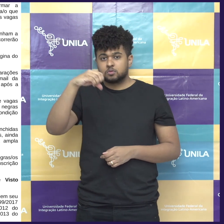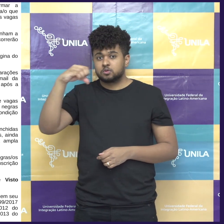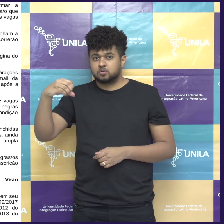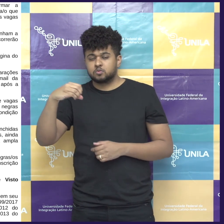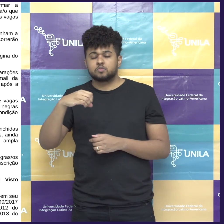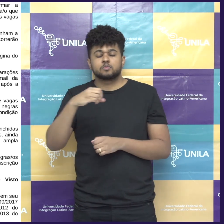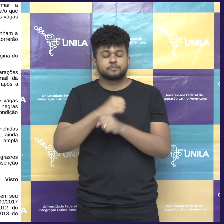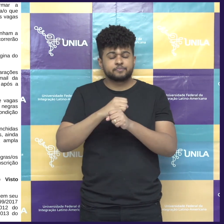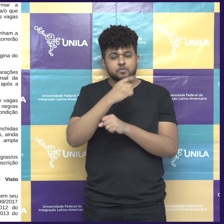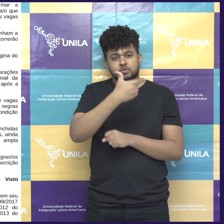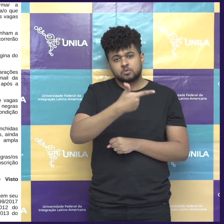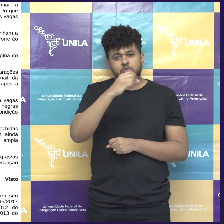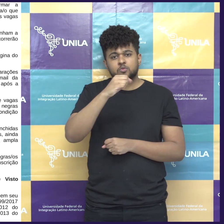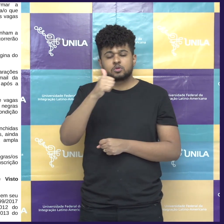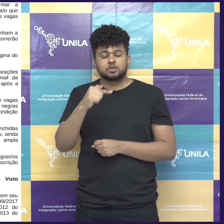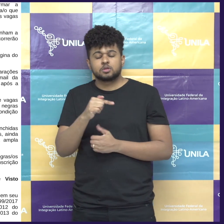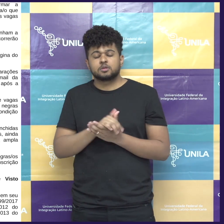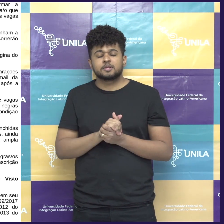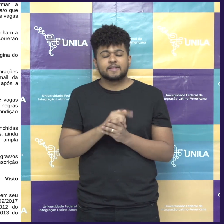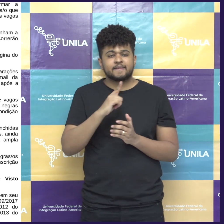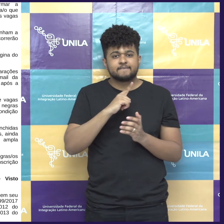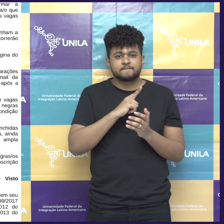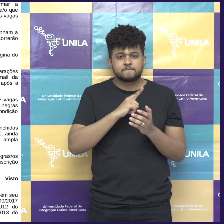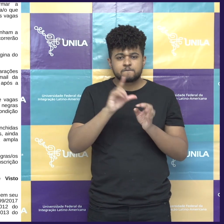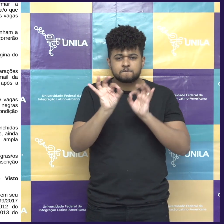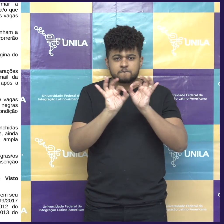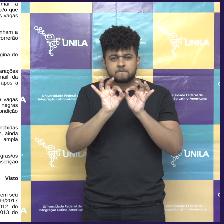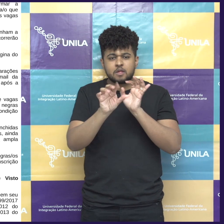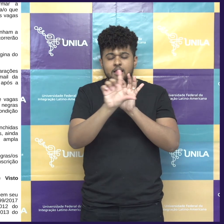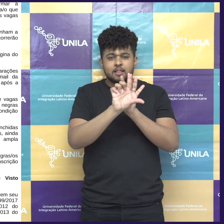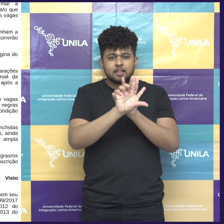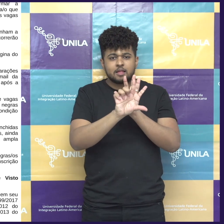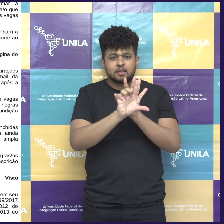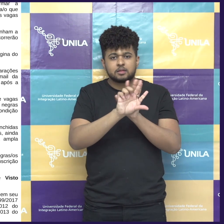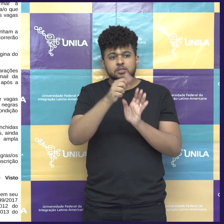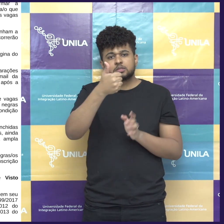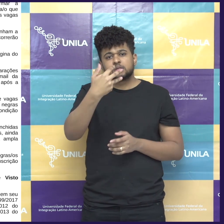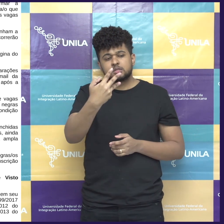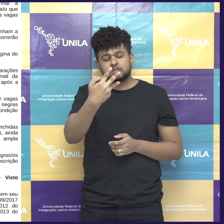9.199 de 2017, que regulamenta na Lei